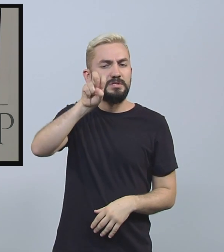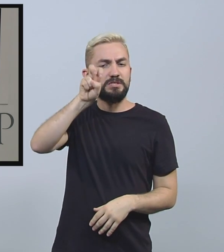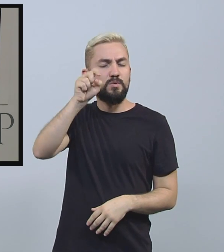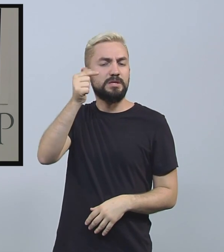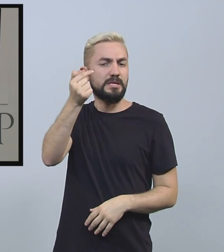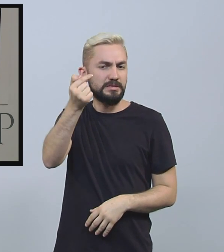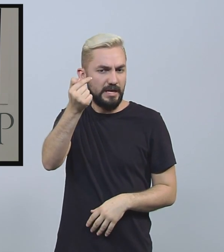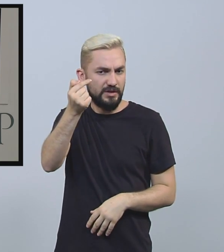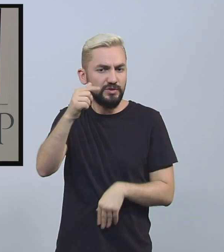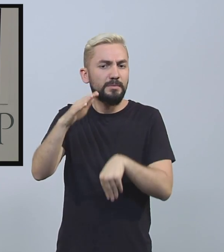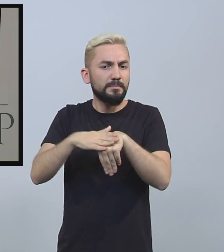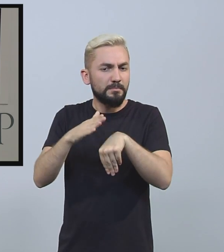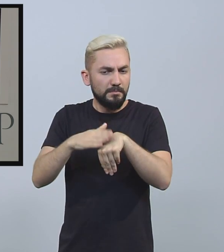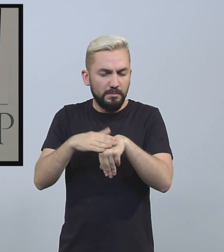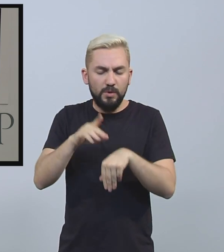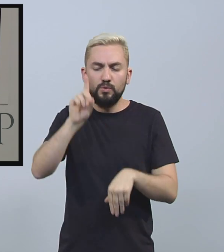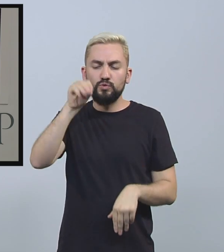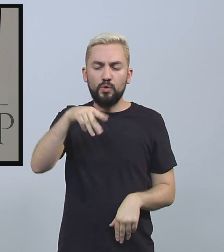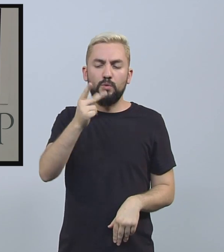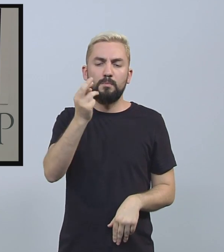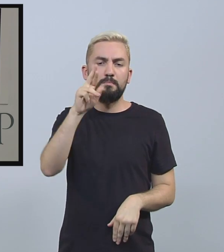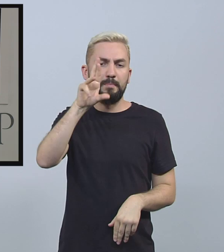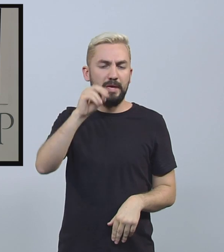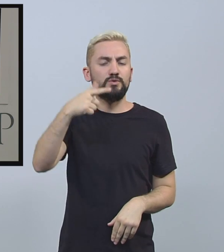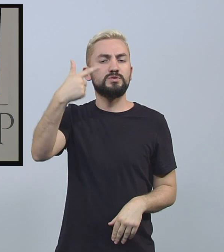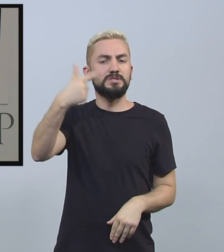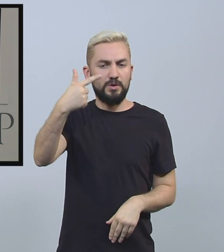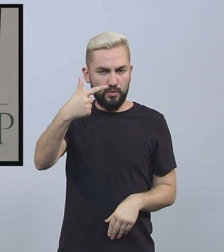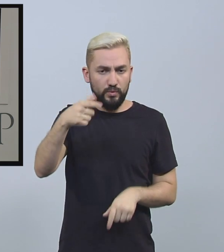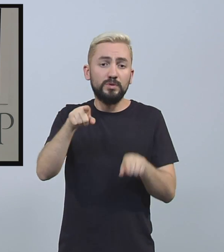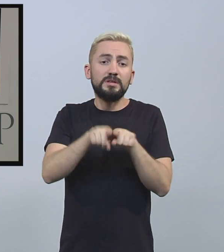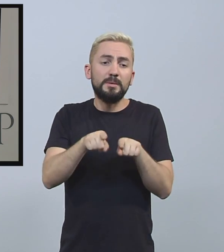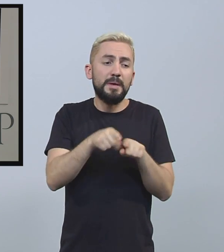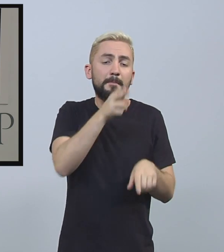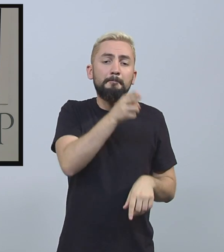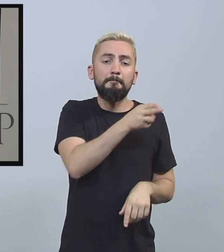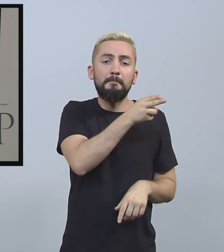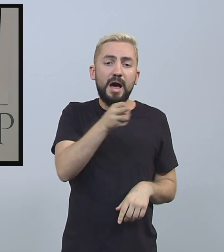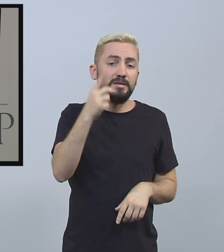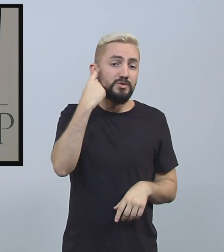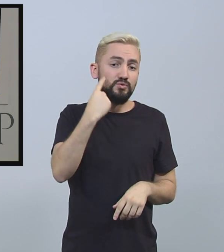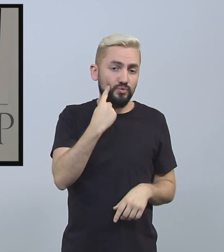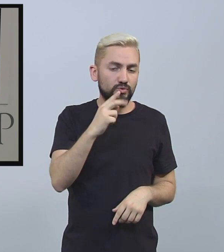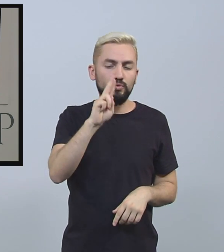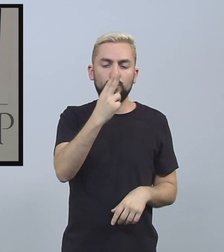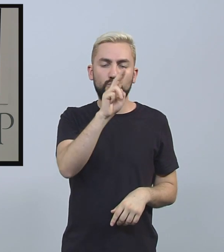1857 por Dom Pedro II e pelo padre surdo francês Rouet.